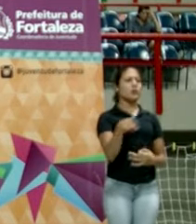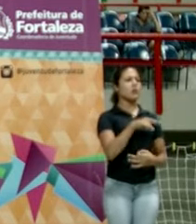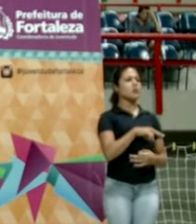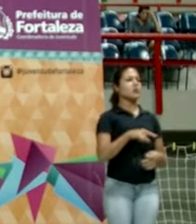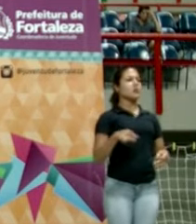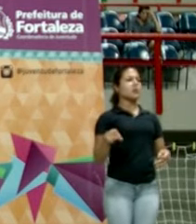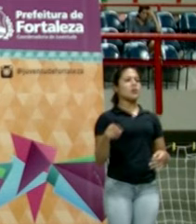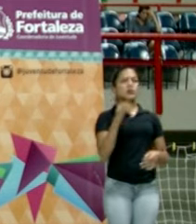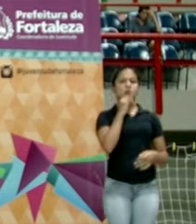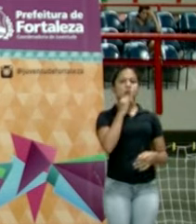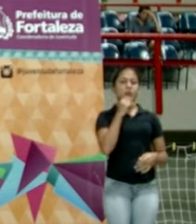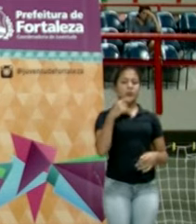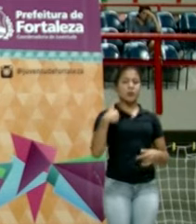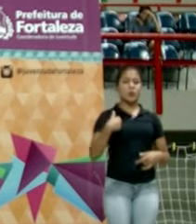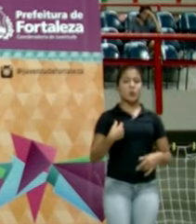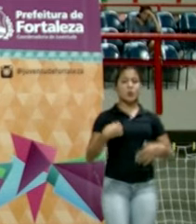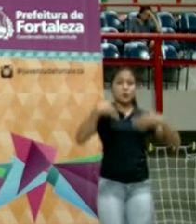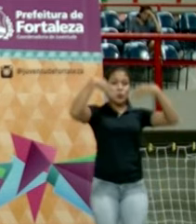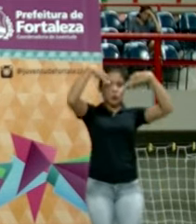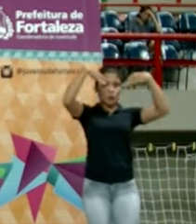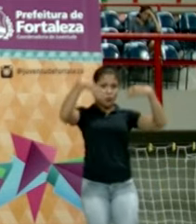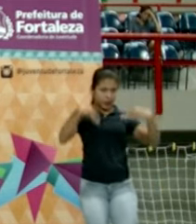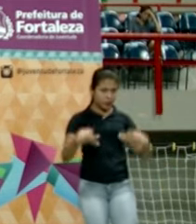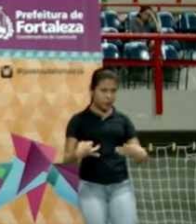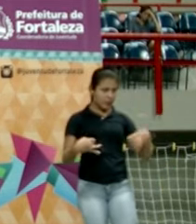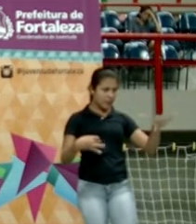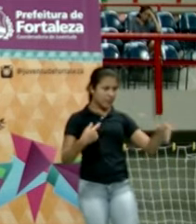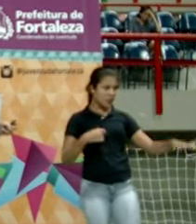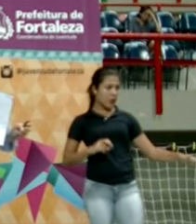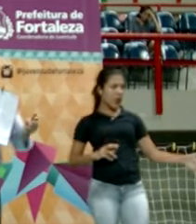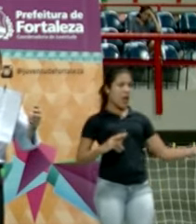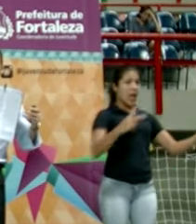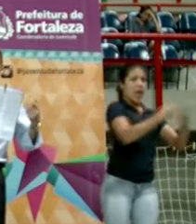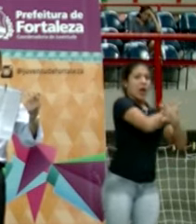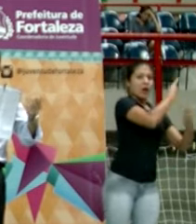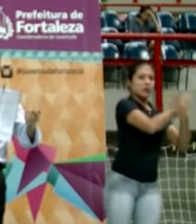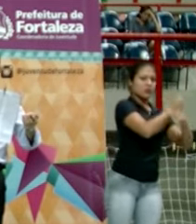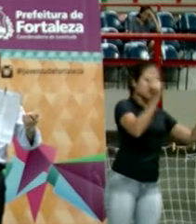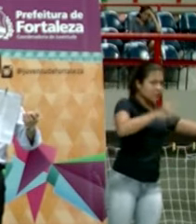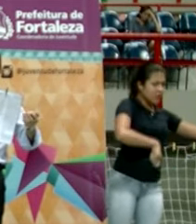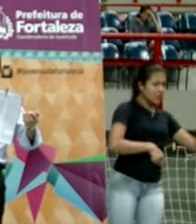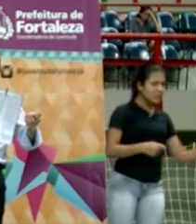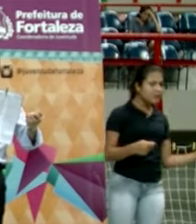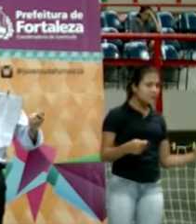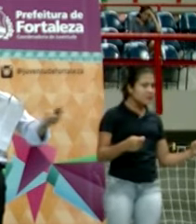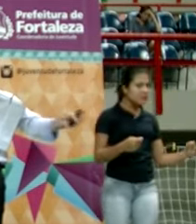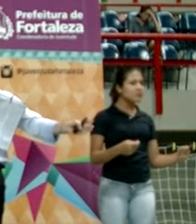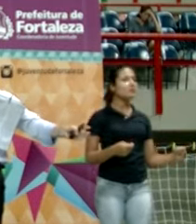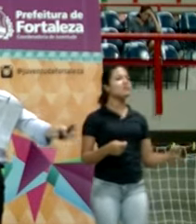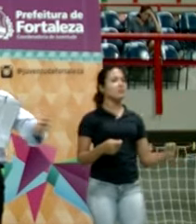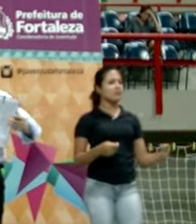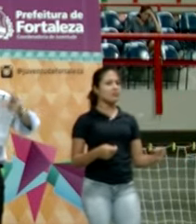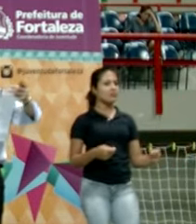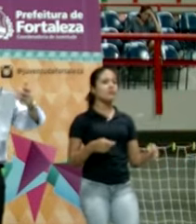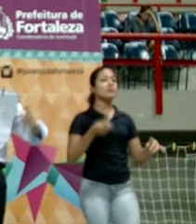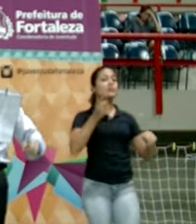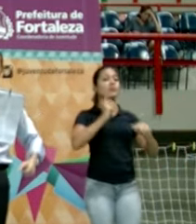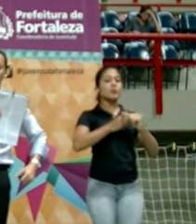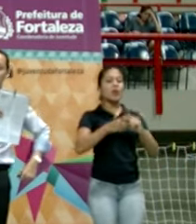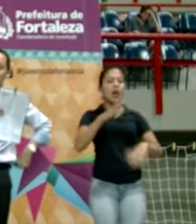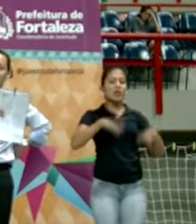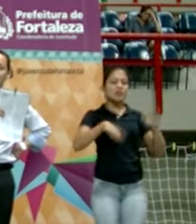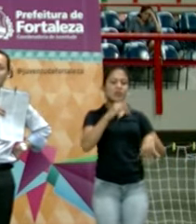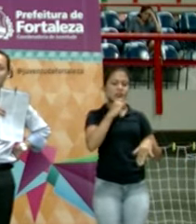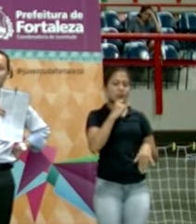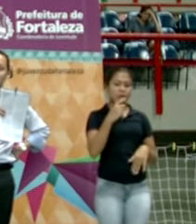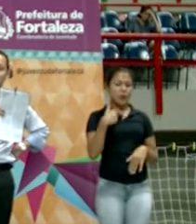ser injusto. Lógico. Sabe por quê? Porque você pode ser conduzido por uma análise